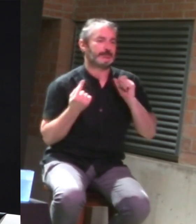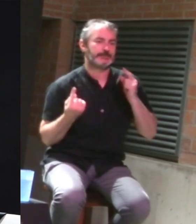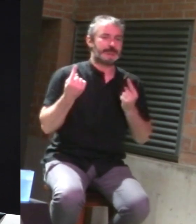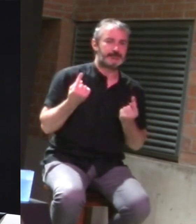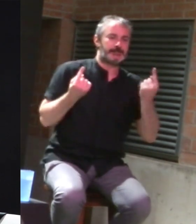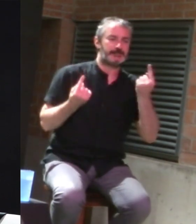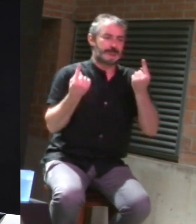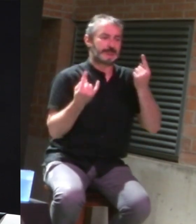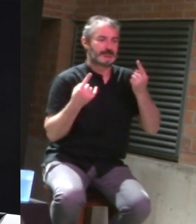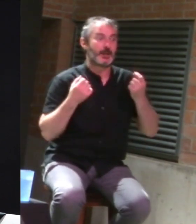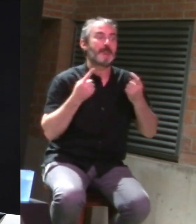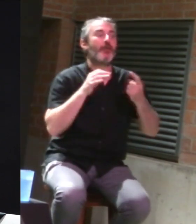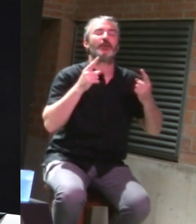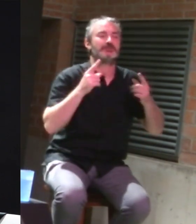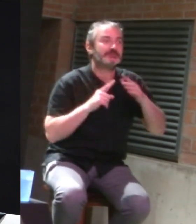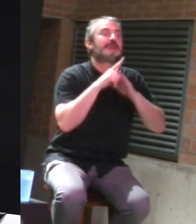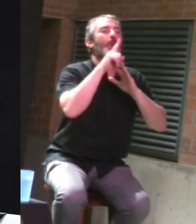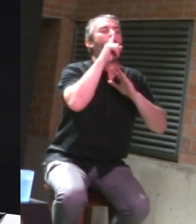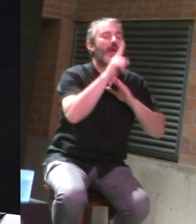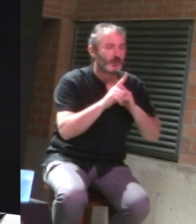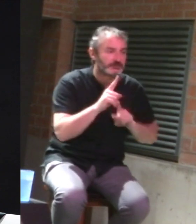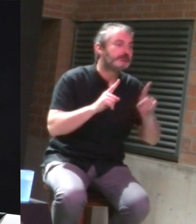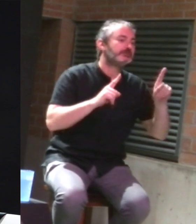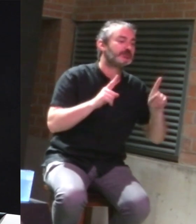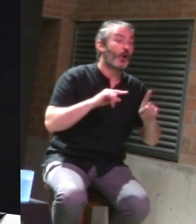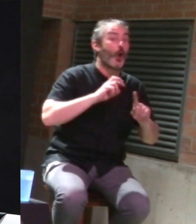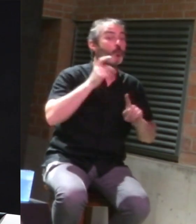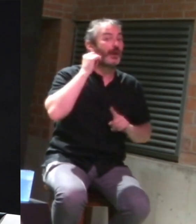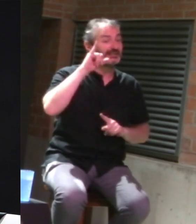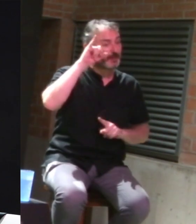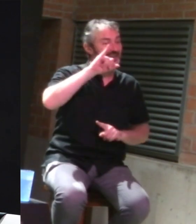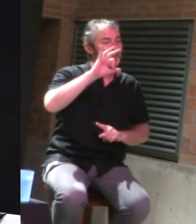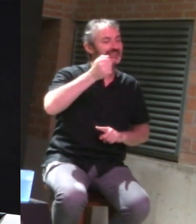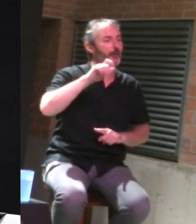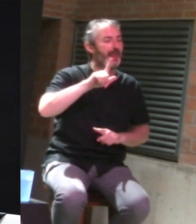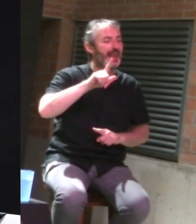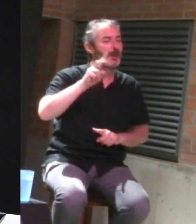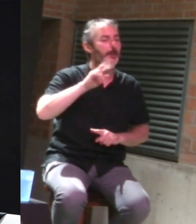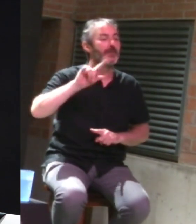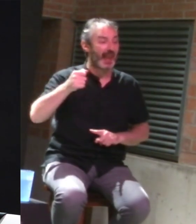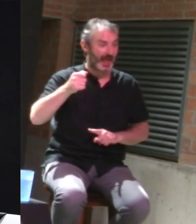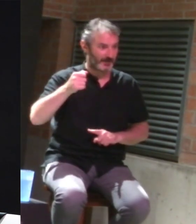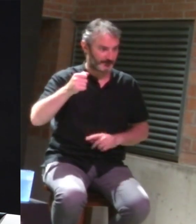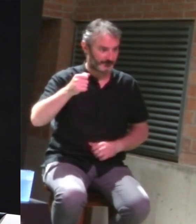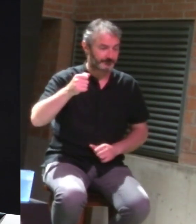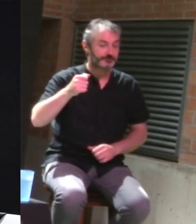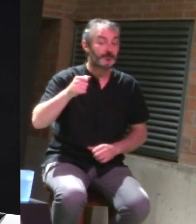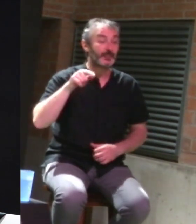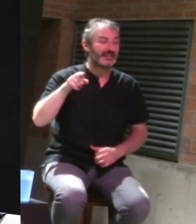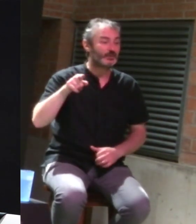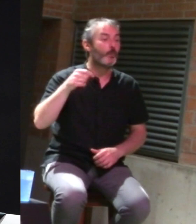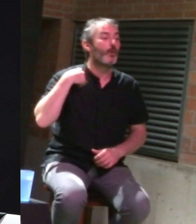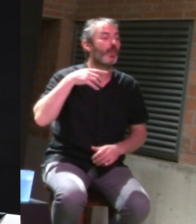organitzar-se. Tenim el precedent important de la Isabel Vila, que li deien Isabel les 5 hores, perquè Isabel Vila de